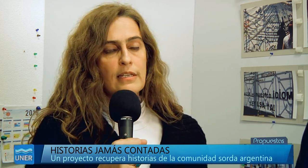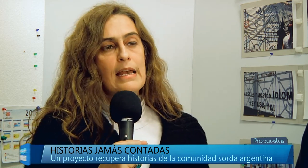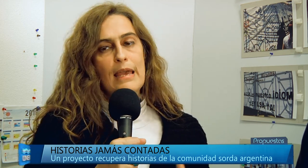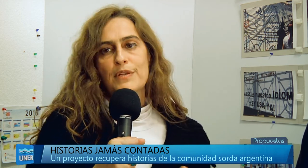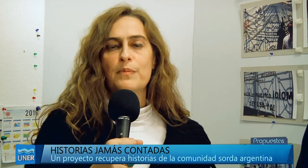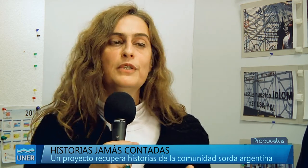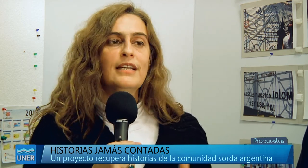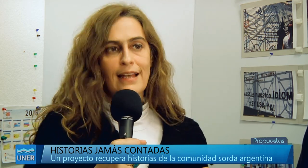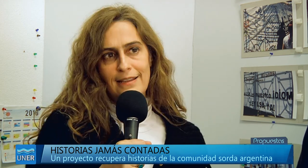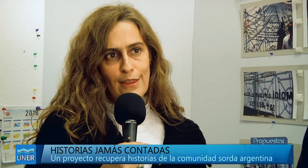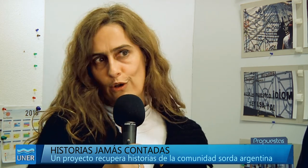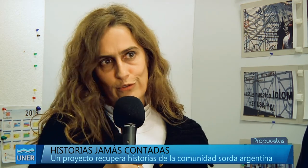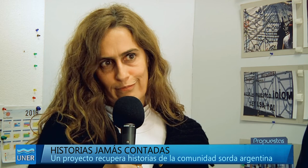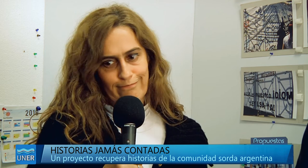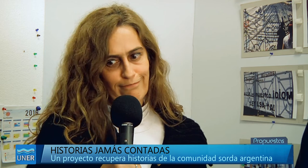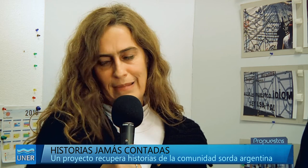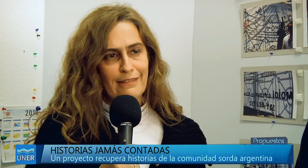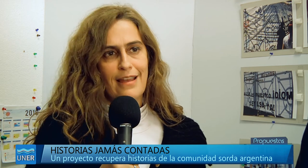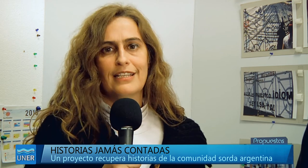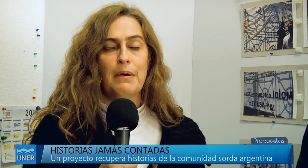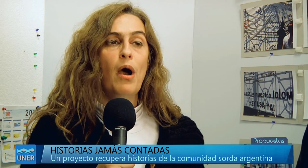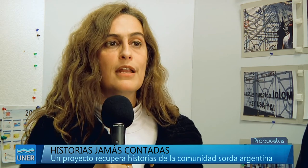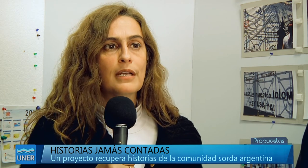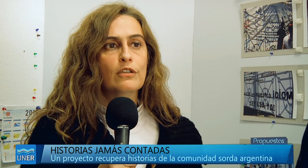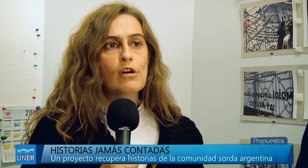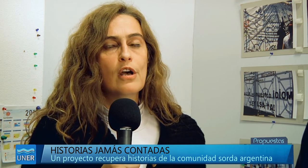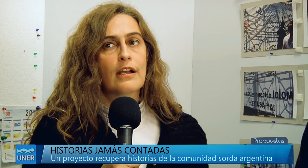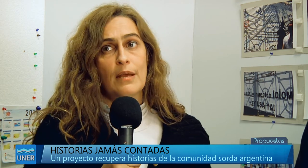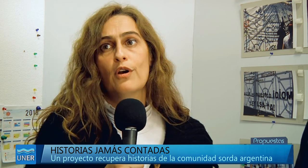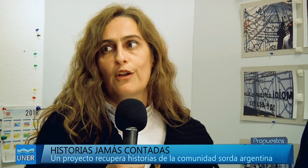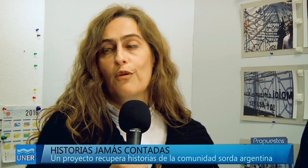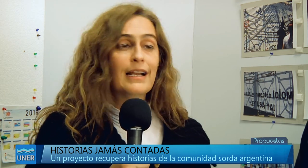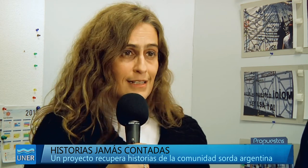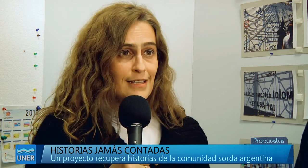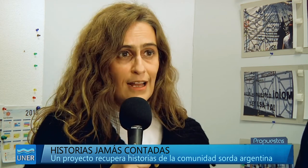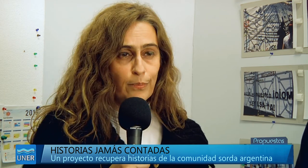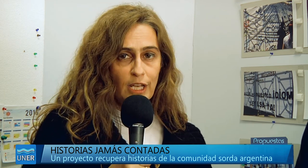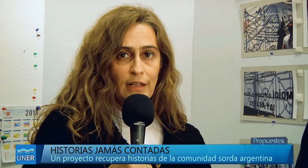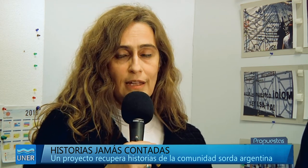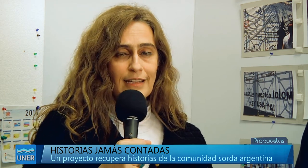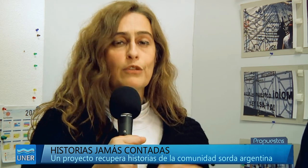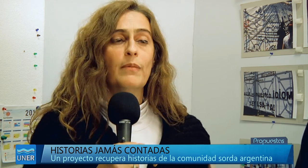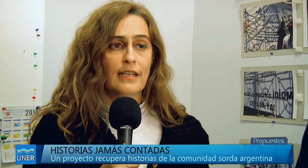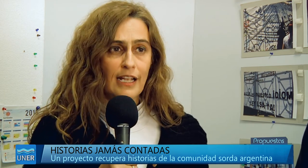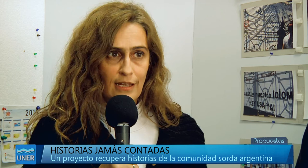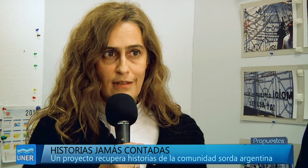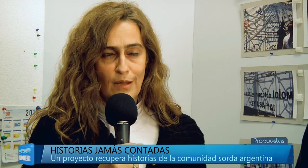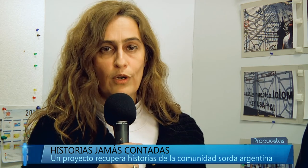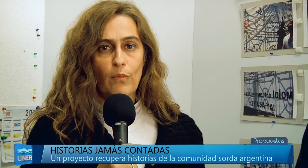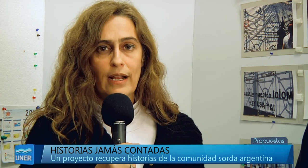en principio tiene estas dos vertientes. Vamos a ir viendo, creemos que no nos va a alcanzar porque es tanto el material que estamos recuperando